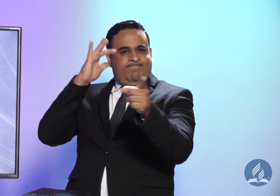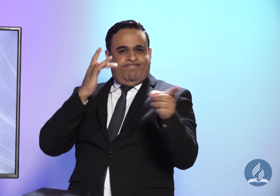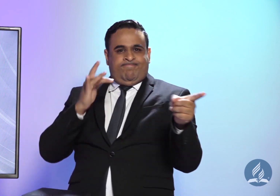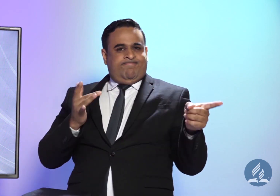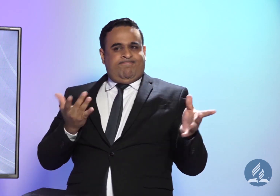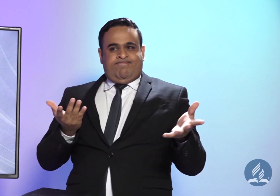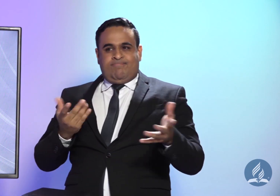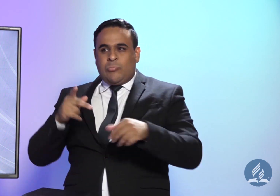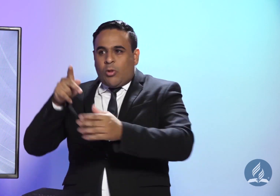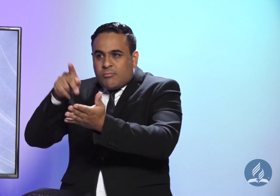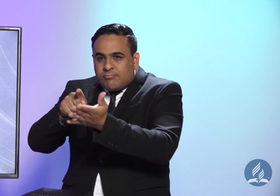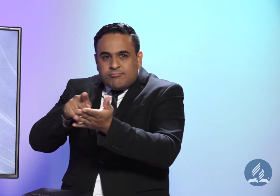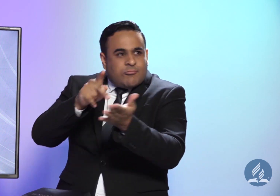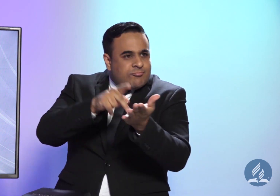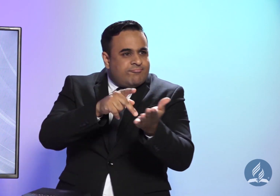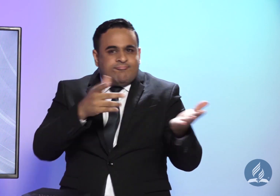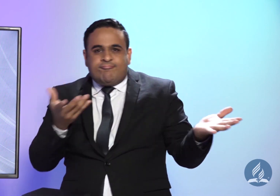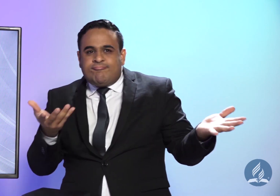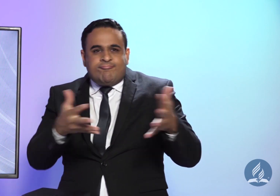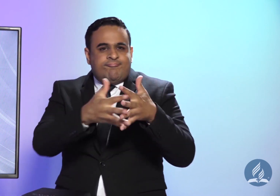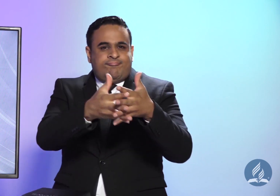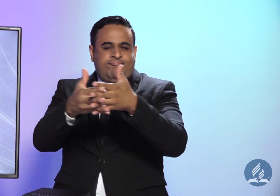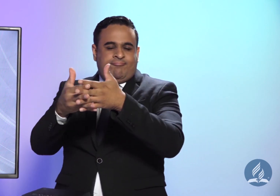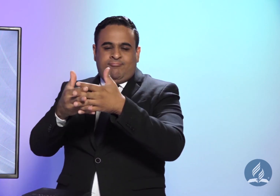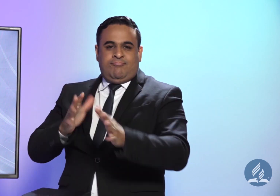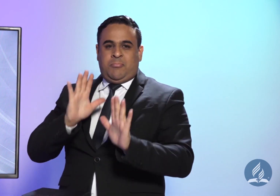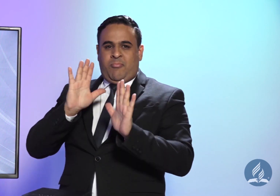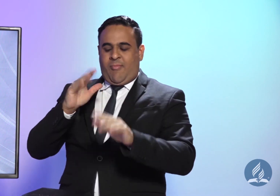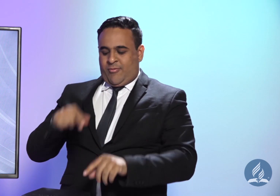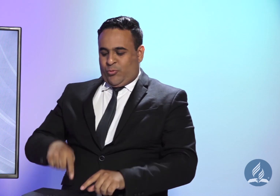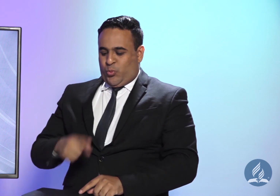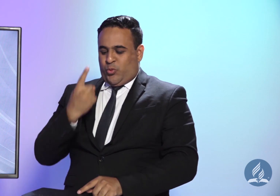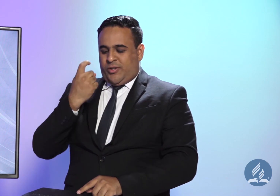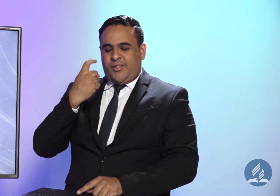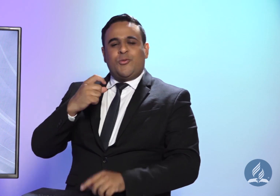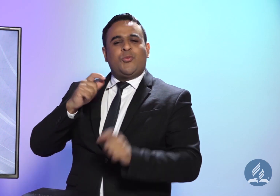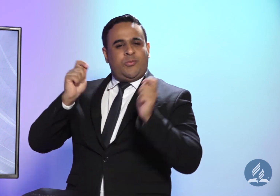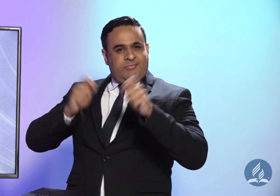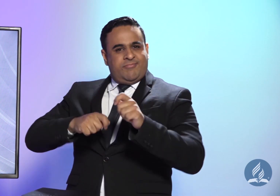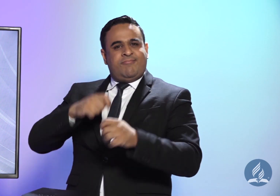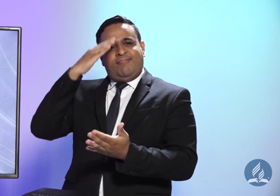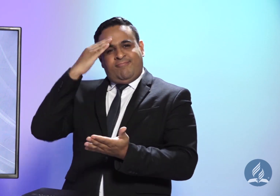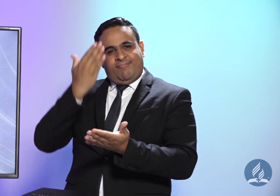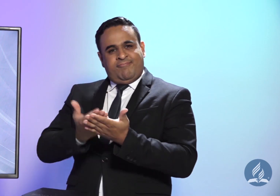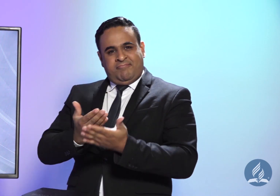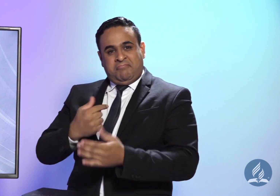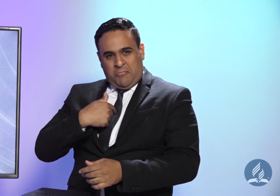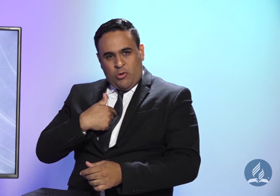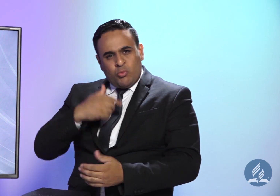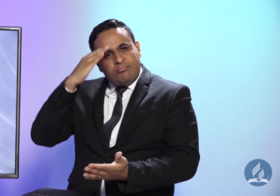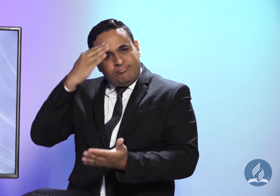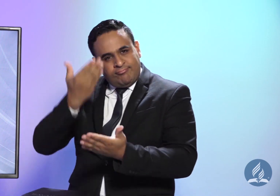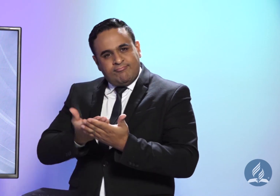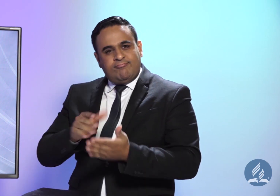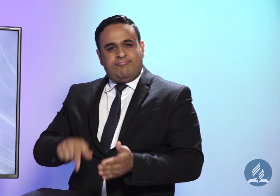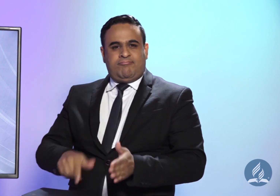ensina. Porém, não é todo mundo que faz isso. Existem pessoas que não têm essa